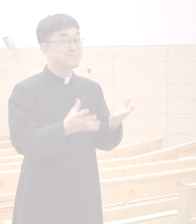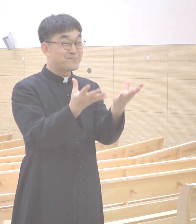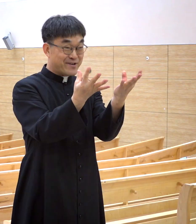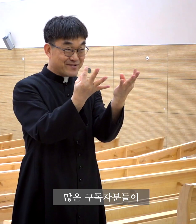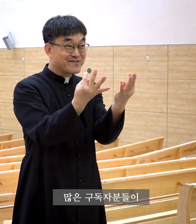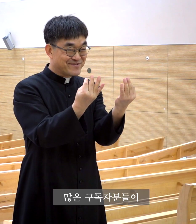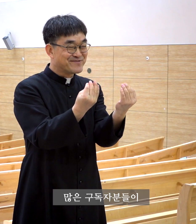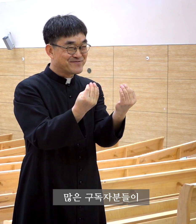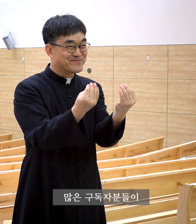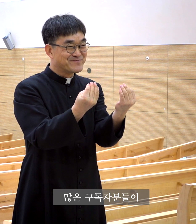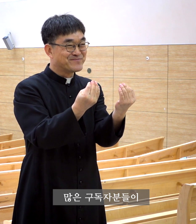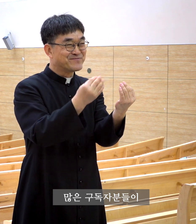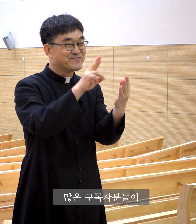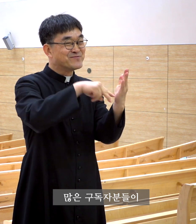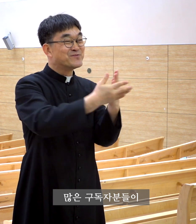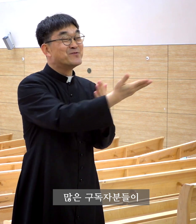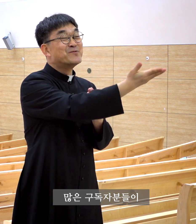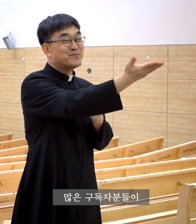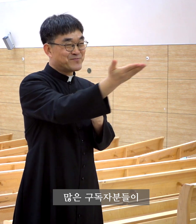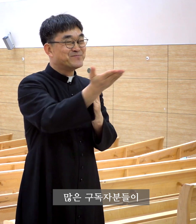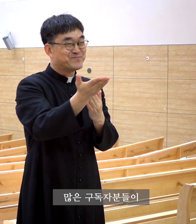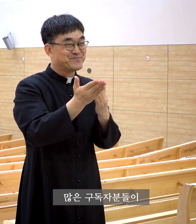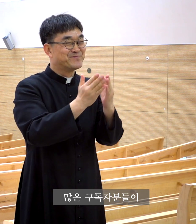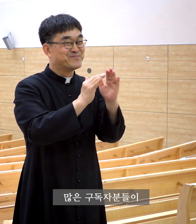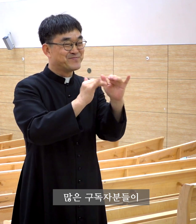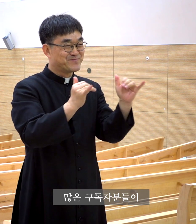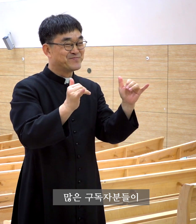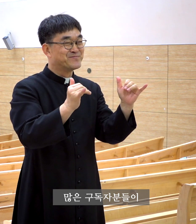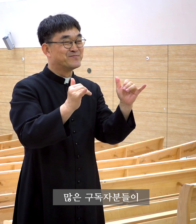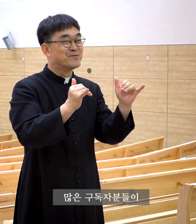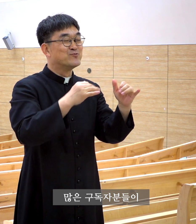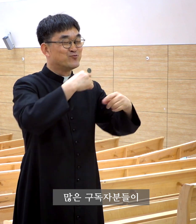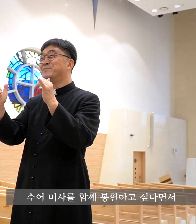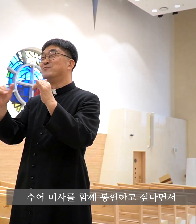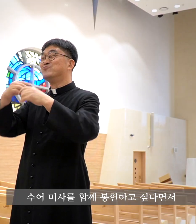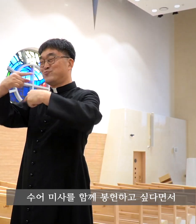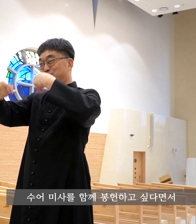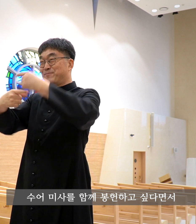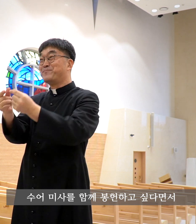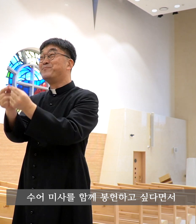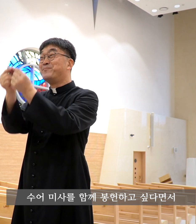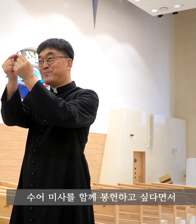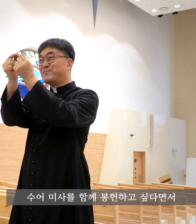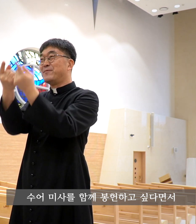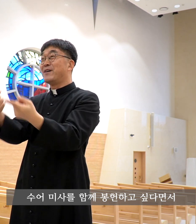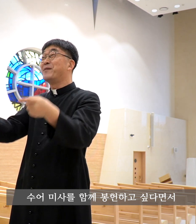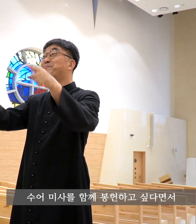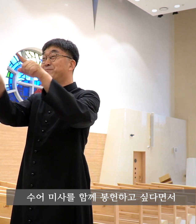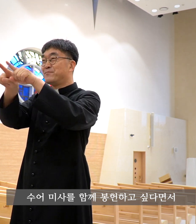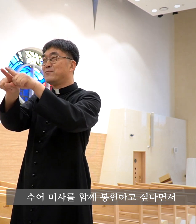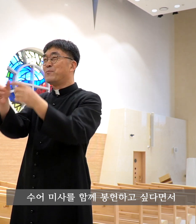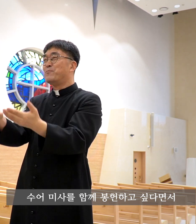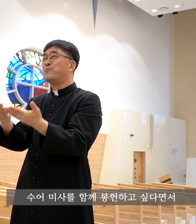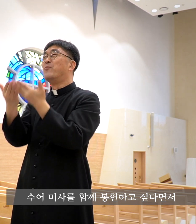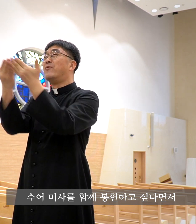많은 구독자분들이 수험이사를 함께 봉헌하고